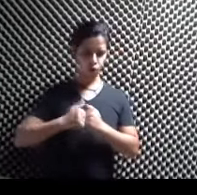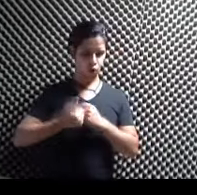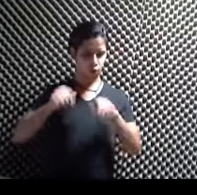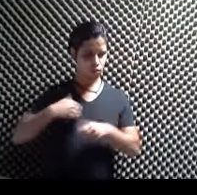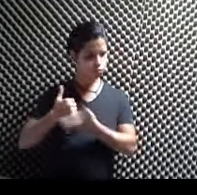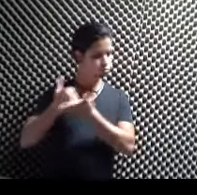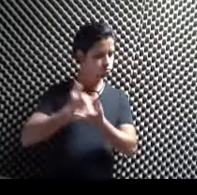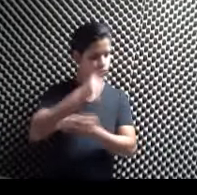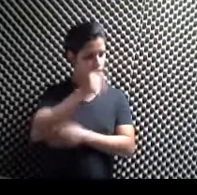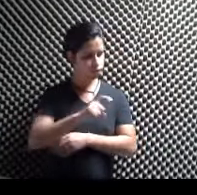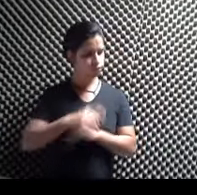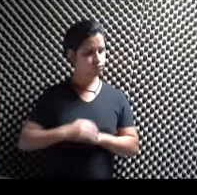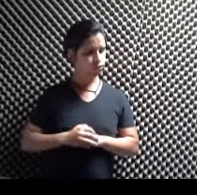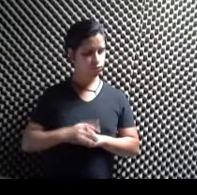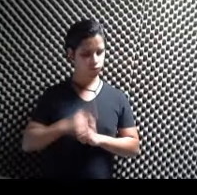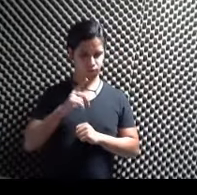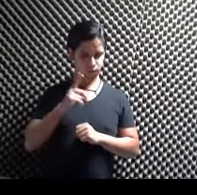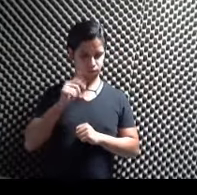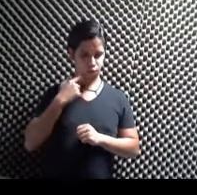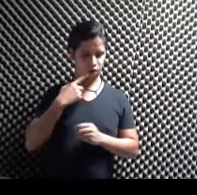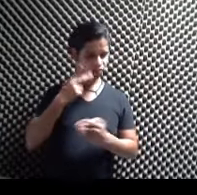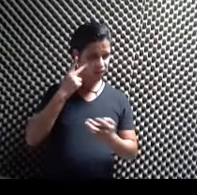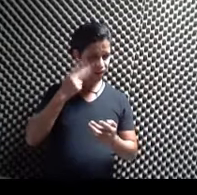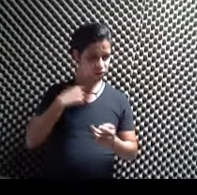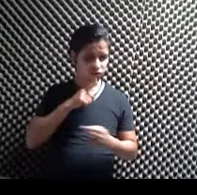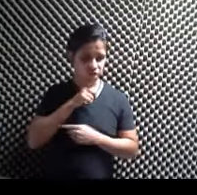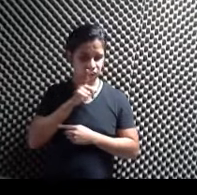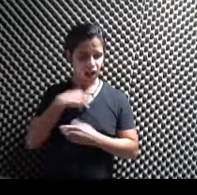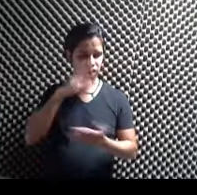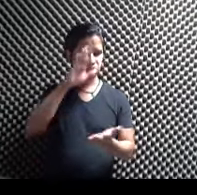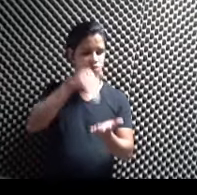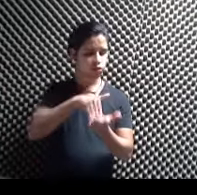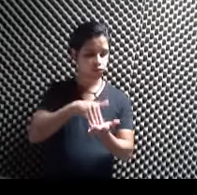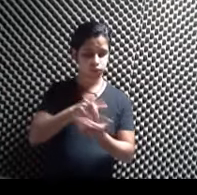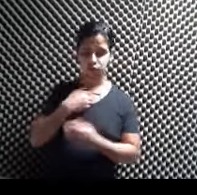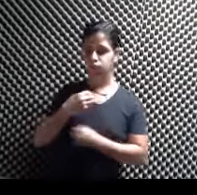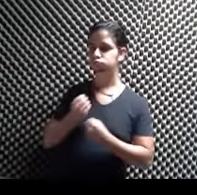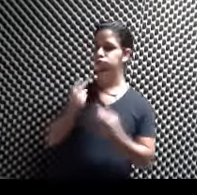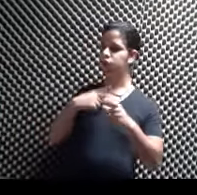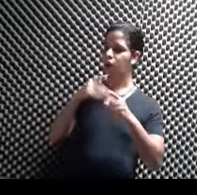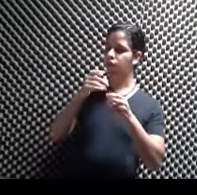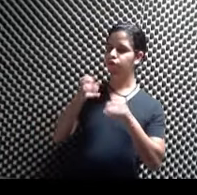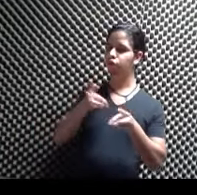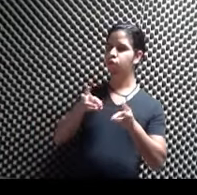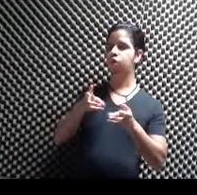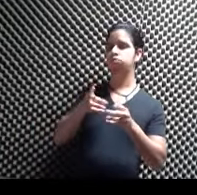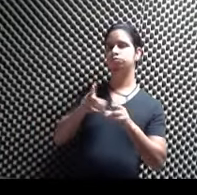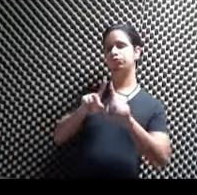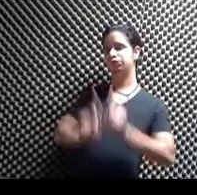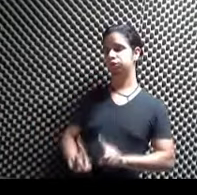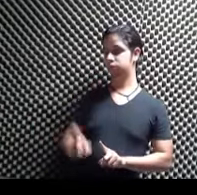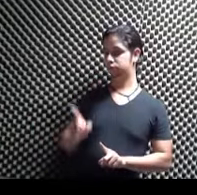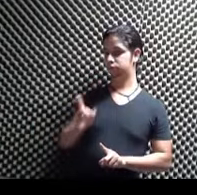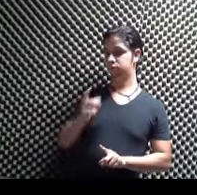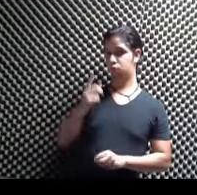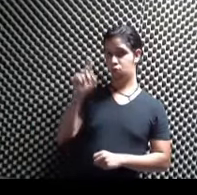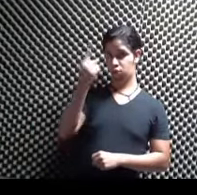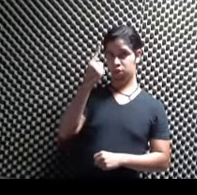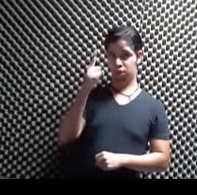ayudarte? Vamos a ir al nitty-gritty, al centro. Bueno, hay muchos aspectos. Obviamente, pues, para